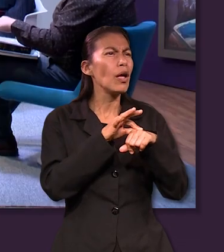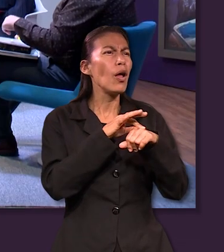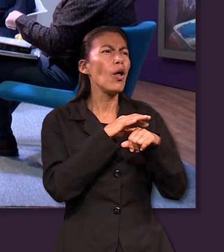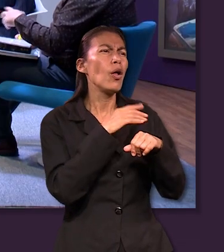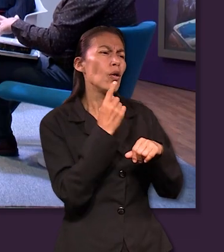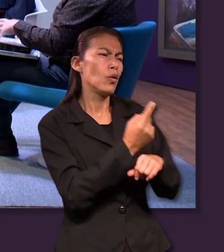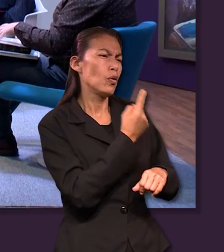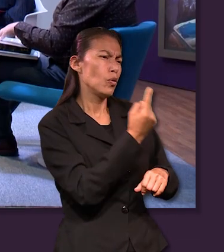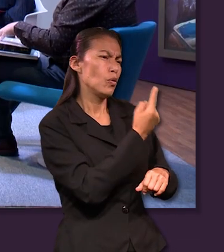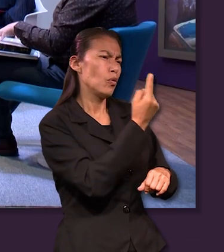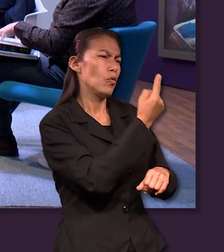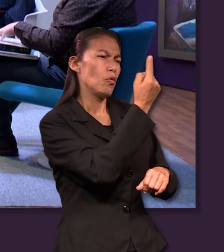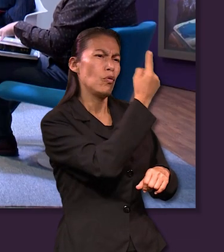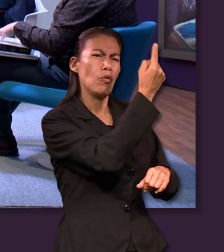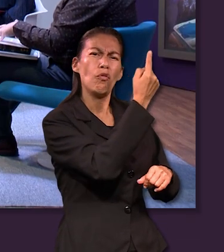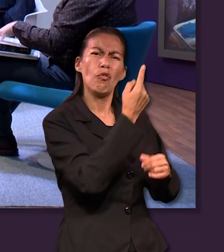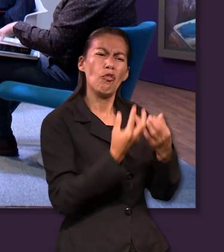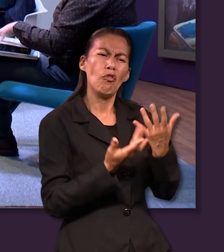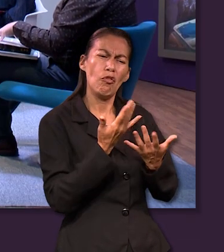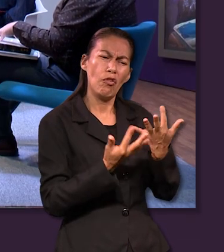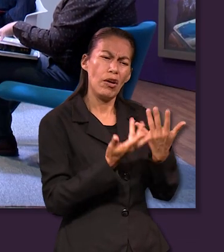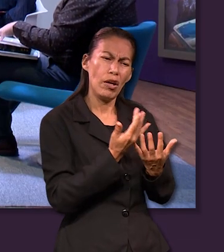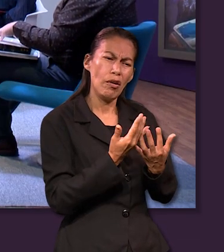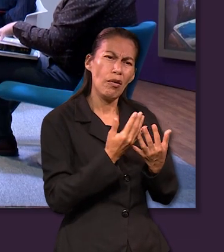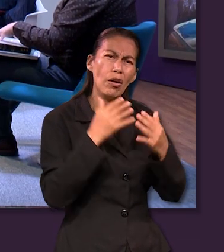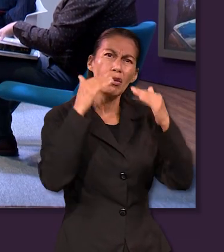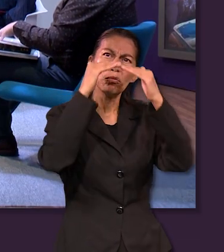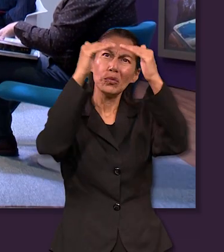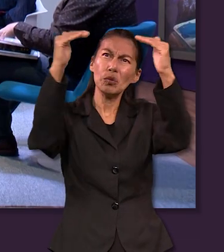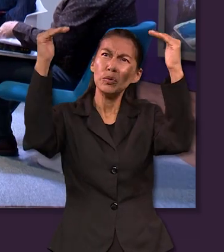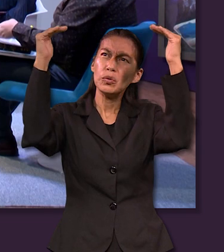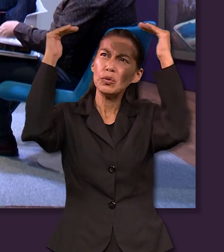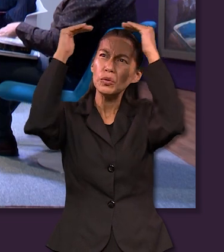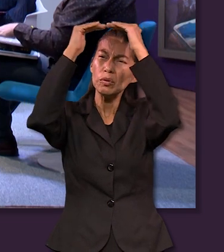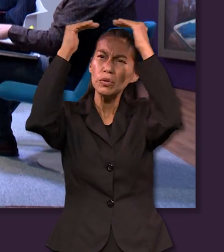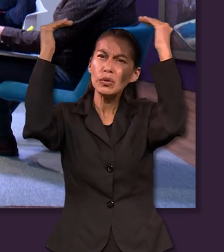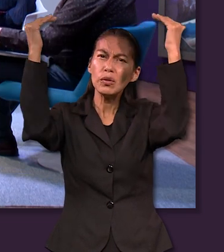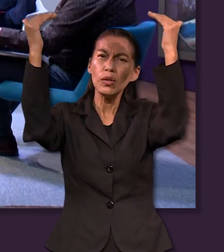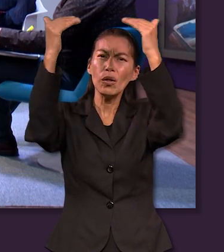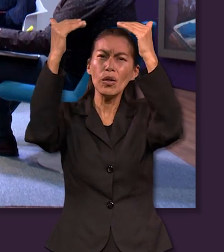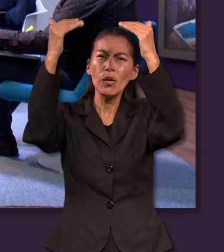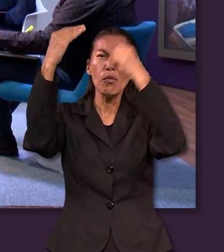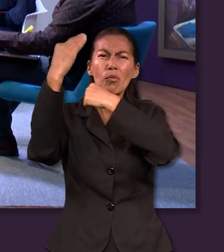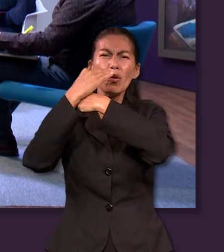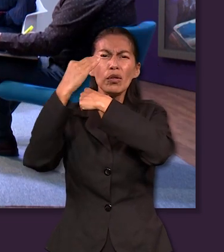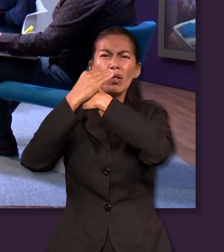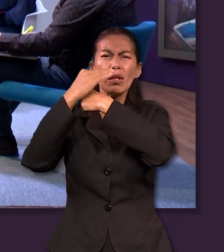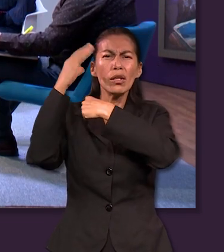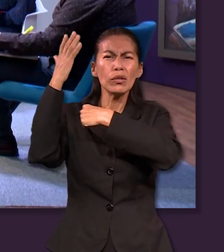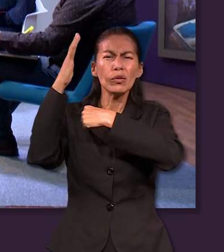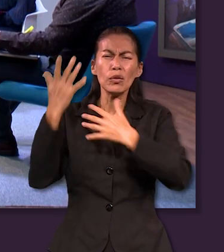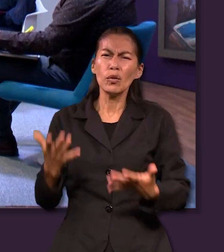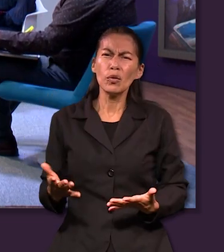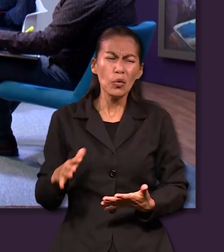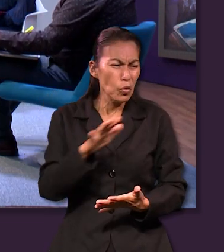y la nube, lo podían ver, era una cosa probada, percibida por sus sentidos, y a pesar de eso tuvieron episodios